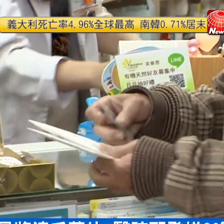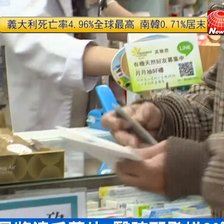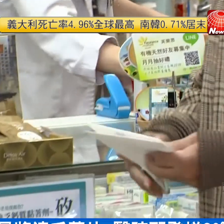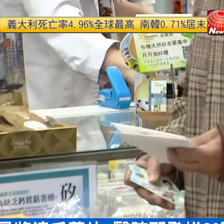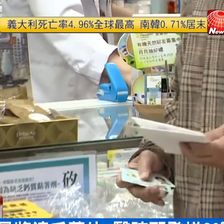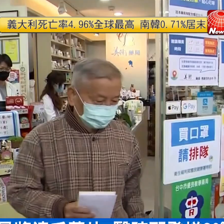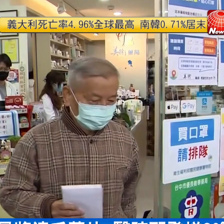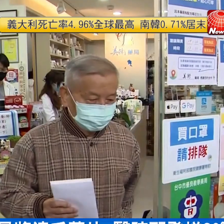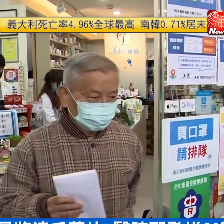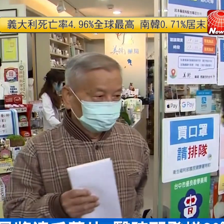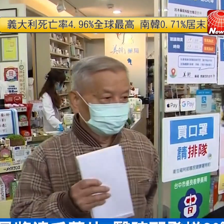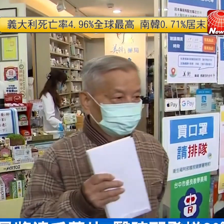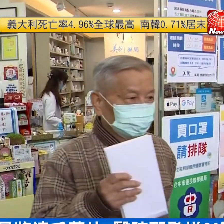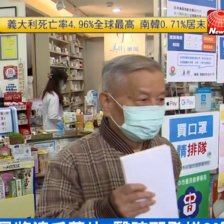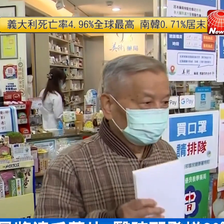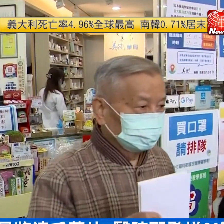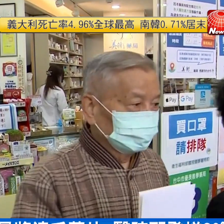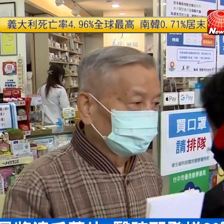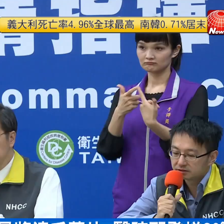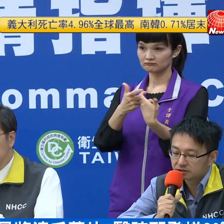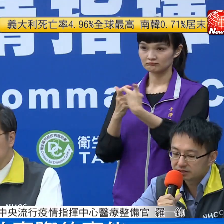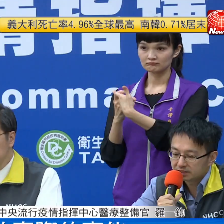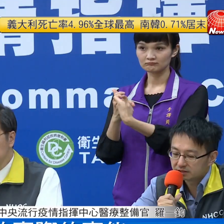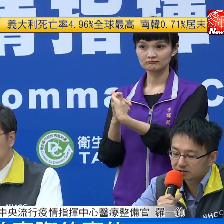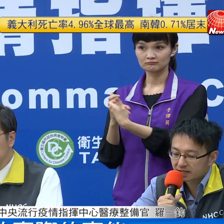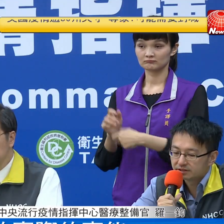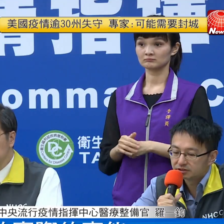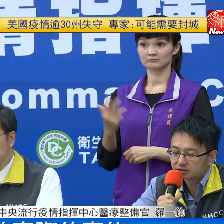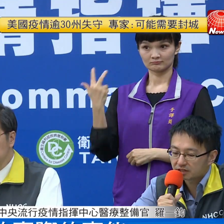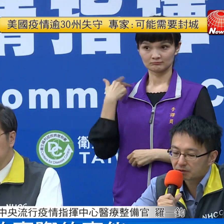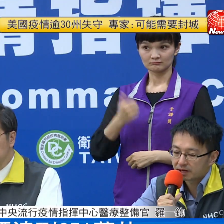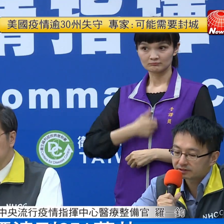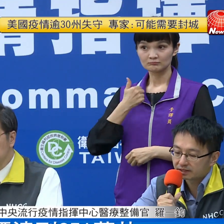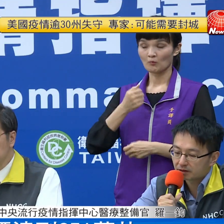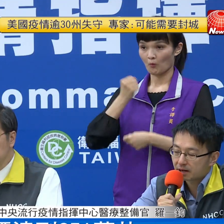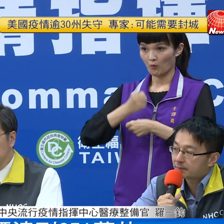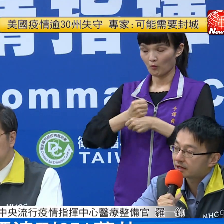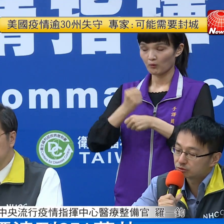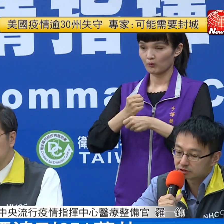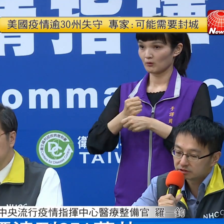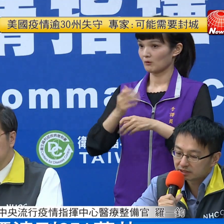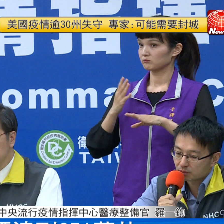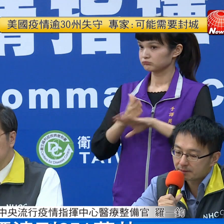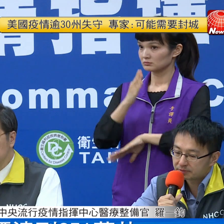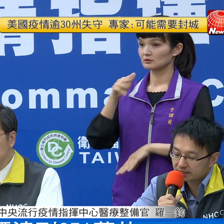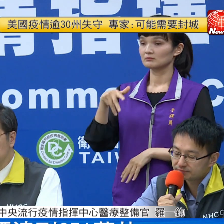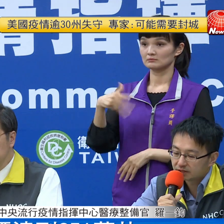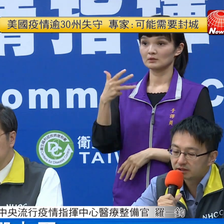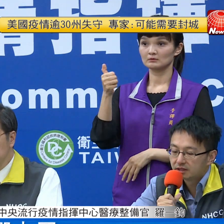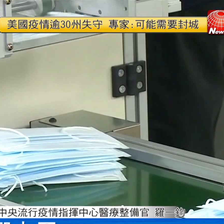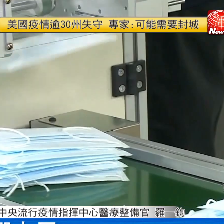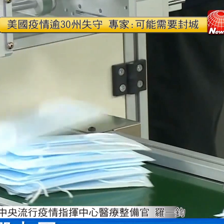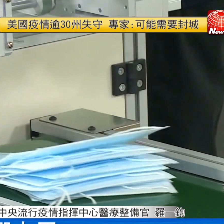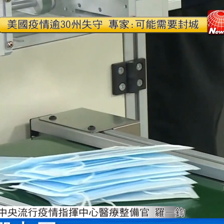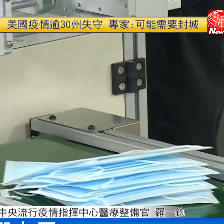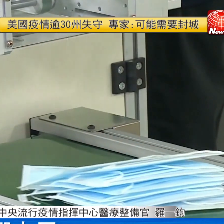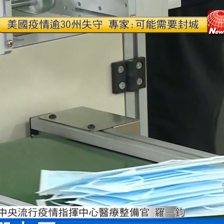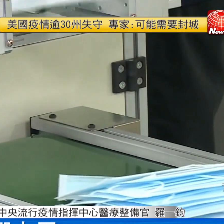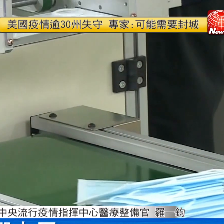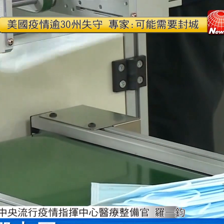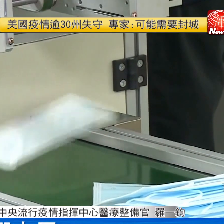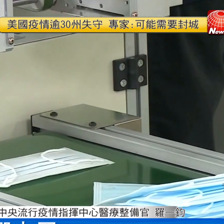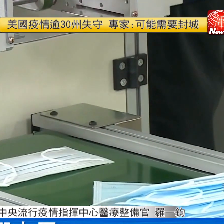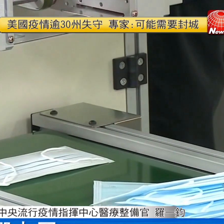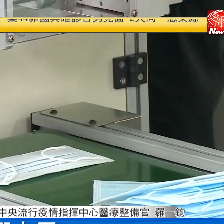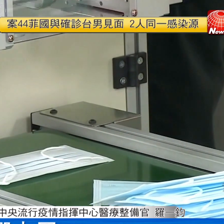于产量很充足。 上周的实际的产能是超标，达到851万片哦。那我们本